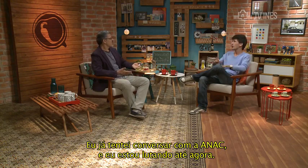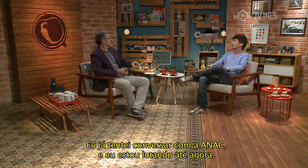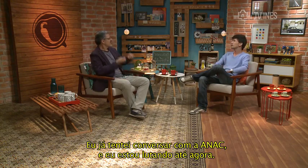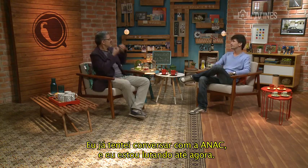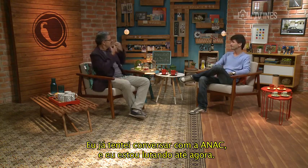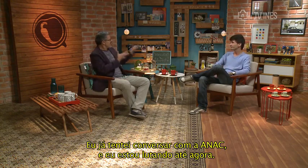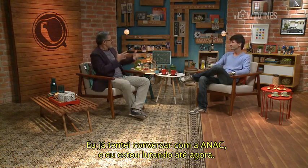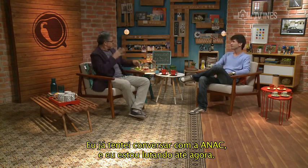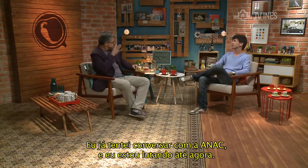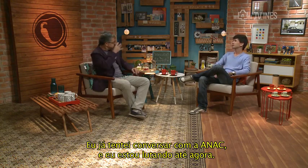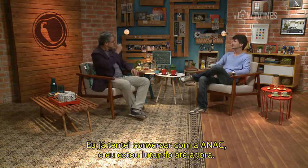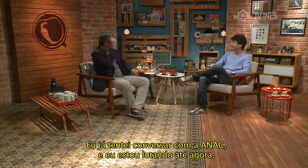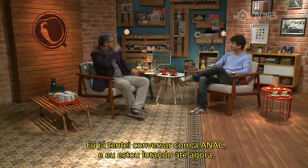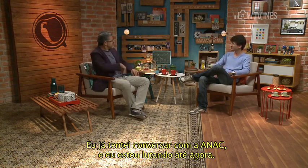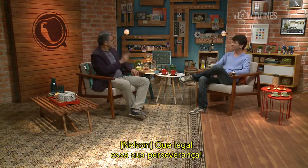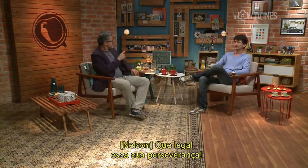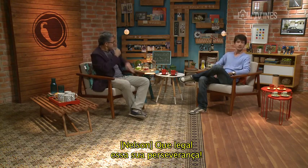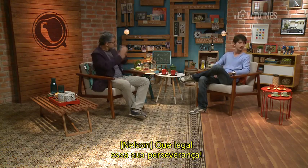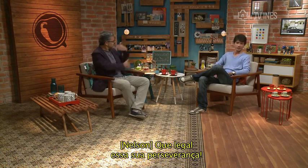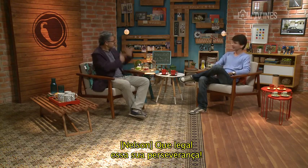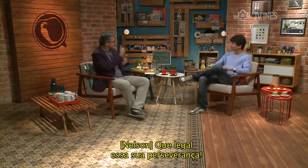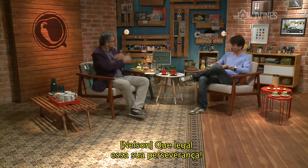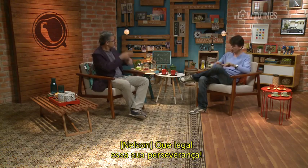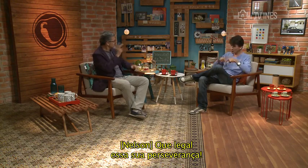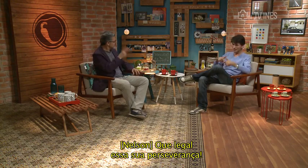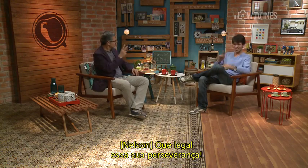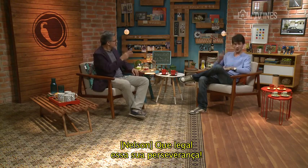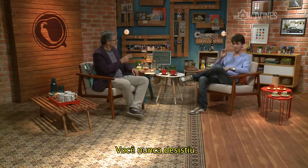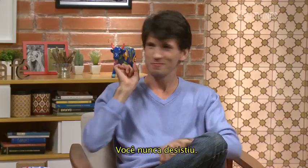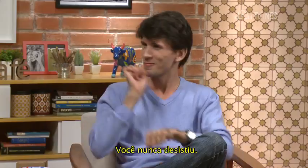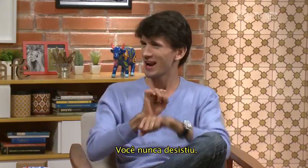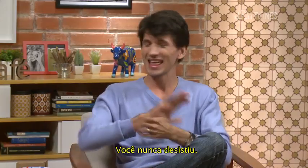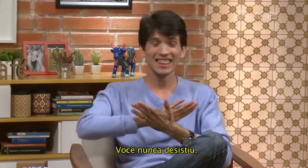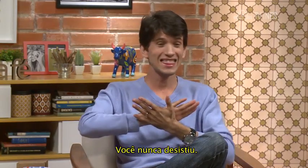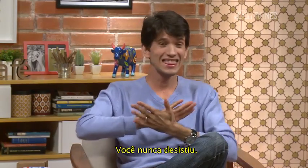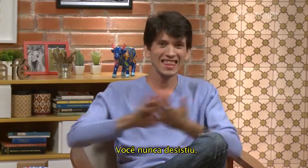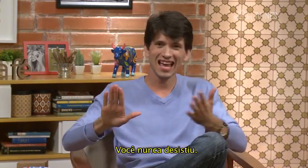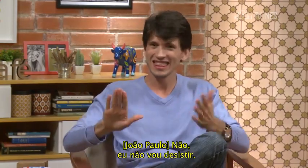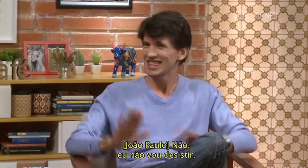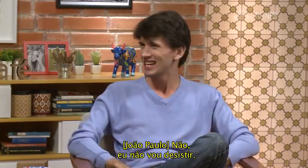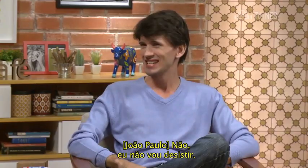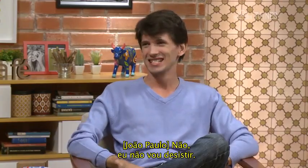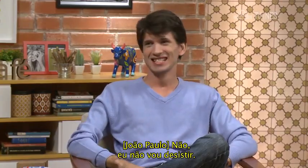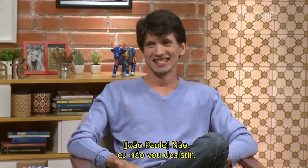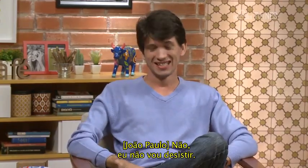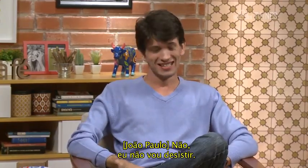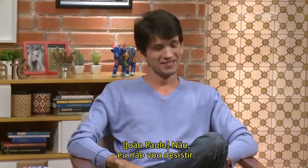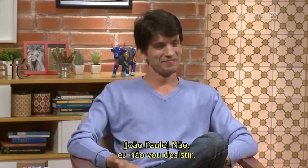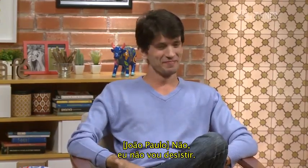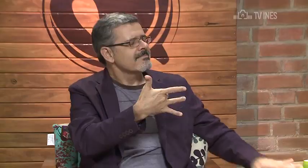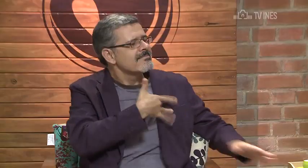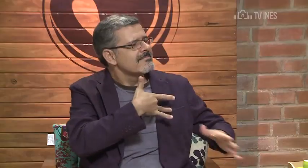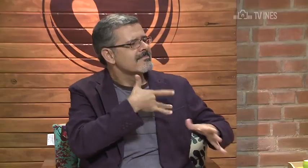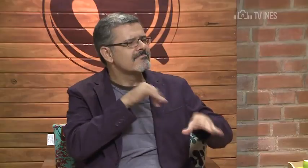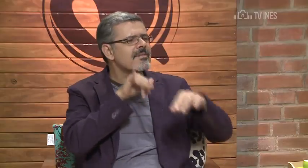estou lutando até agora que legal essa sua perseverança você nunca desisti não eu não vou desistir é